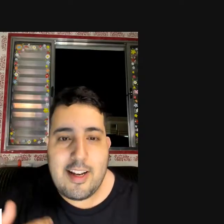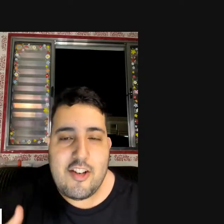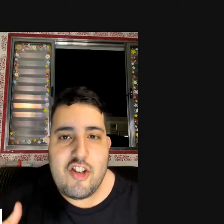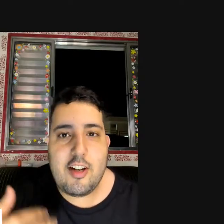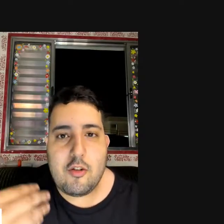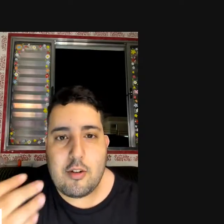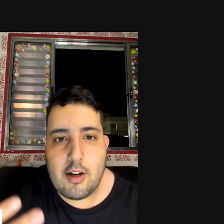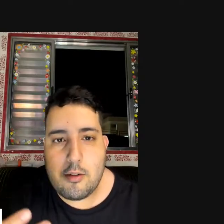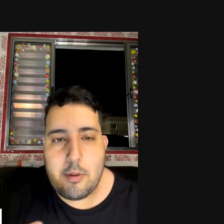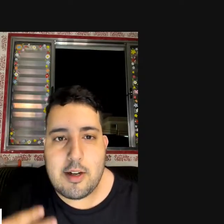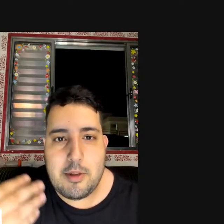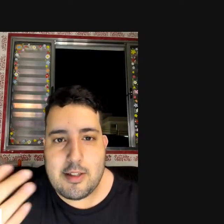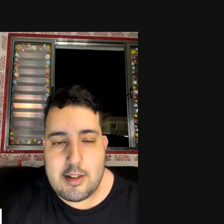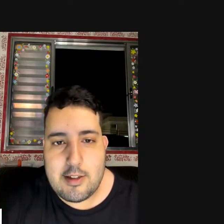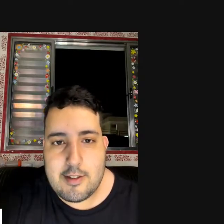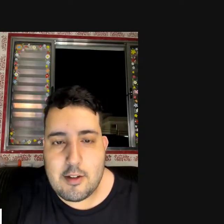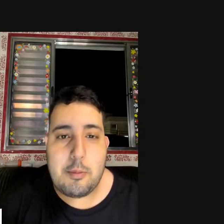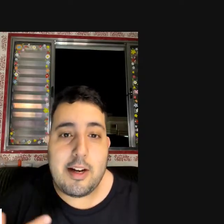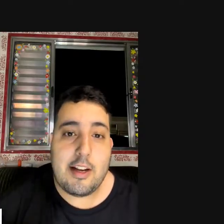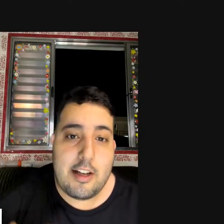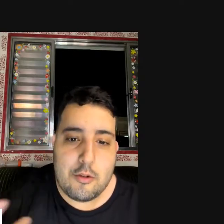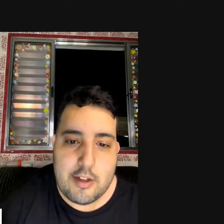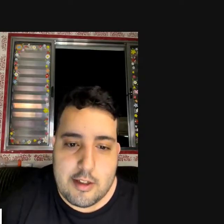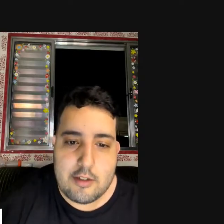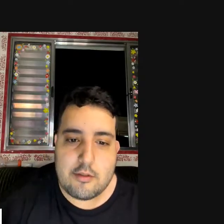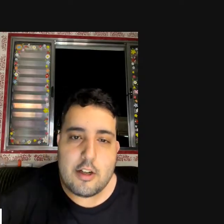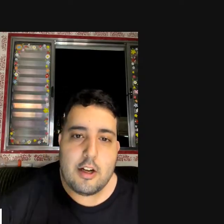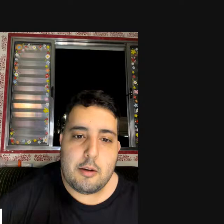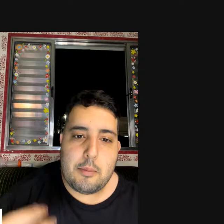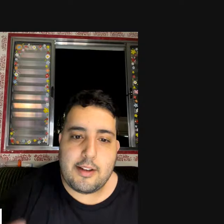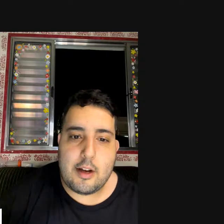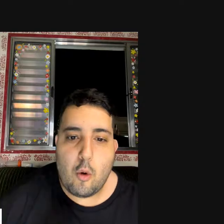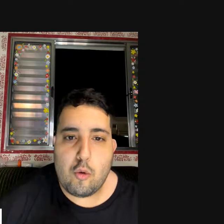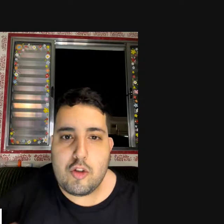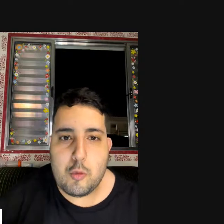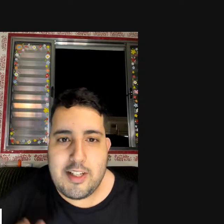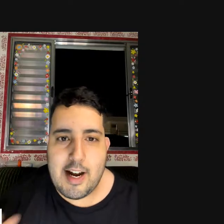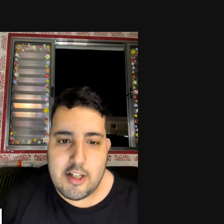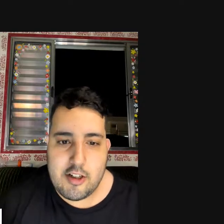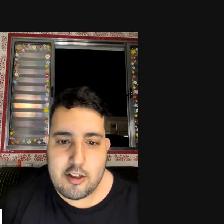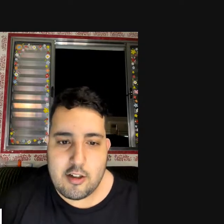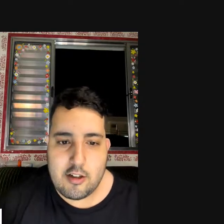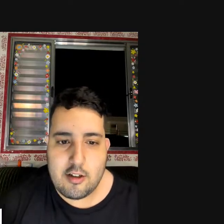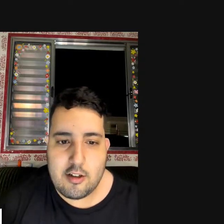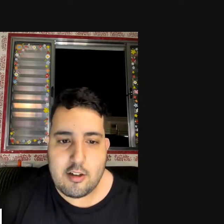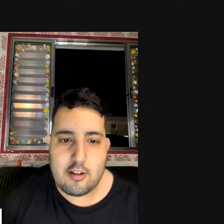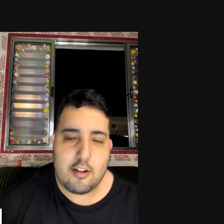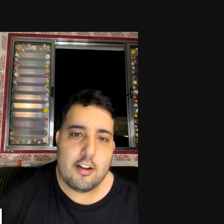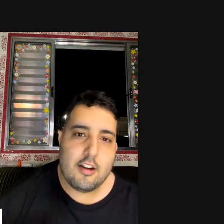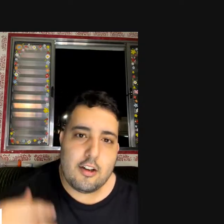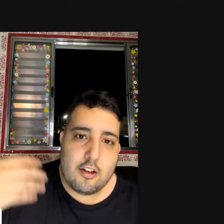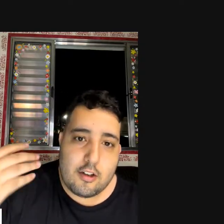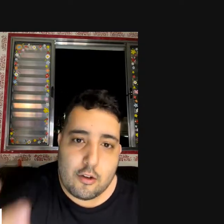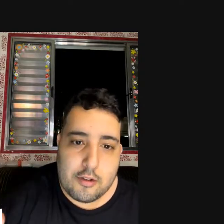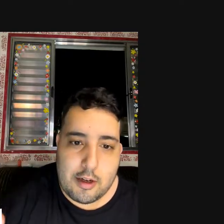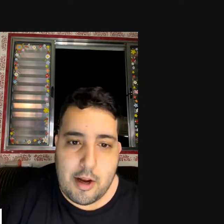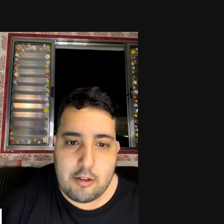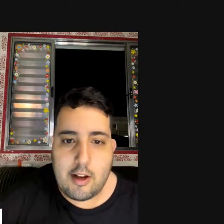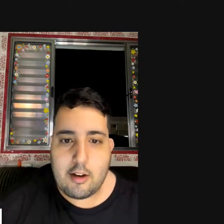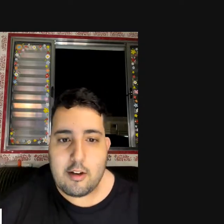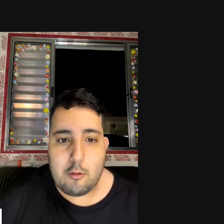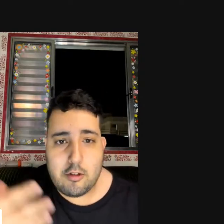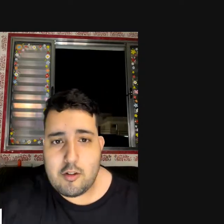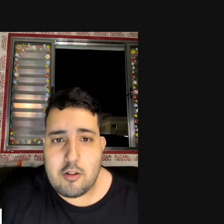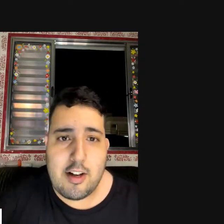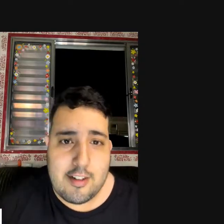eu irei direcionar para a Beatriz. Eu não pegarei nem um centavo, para ela dar continuidade no trabalho